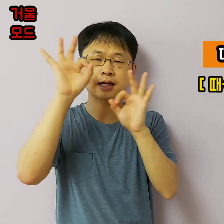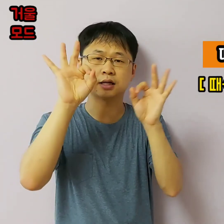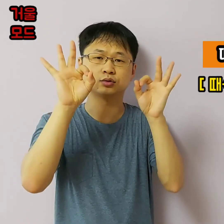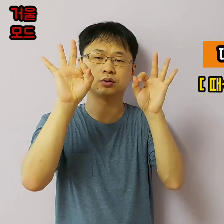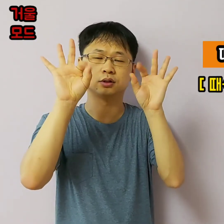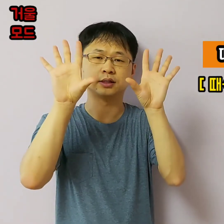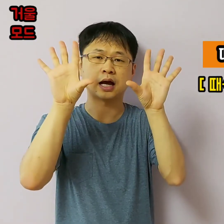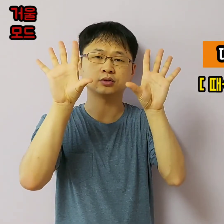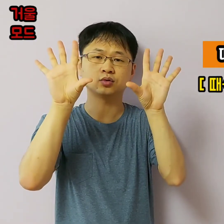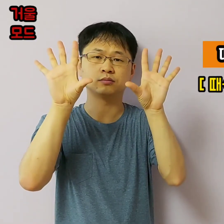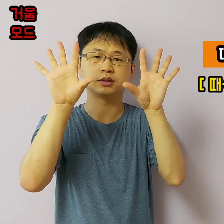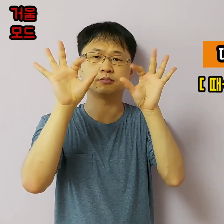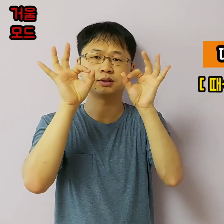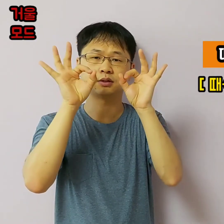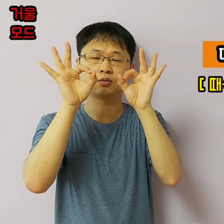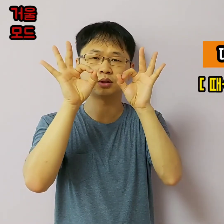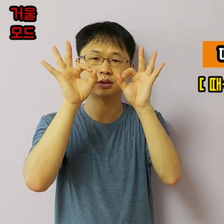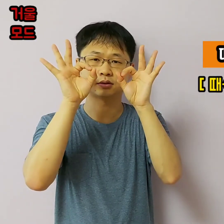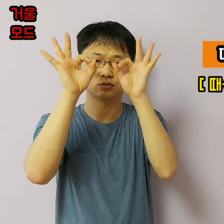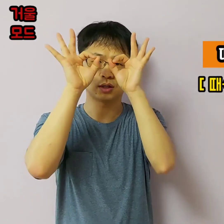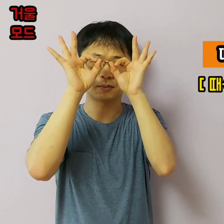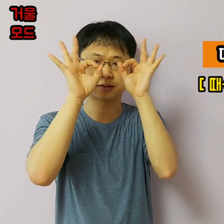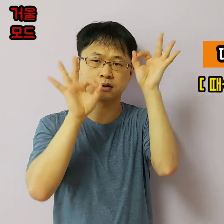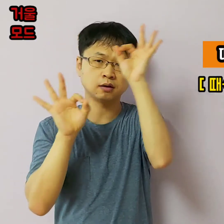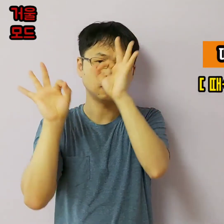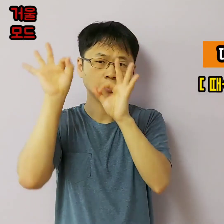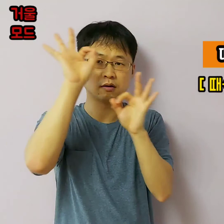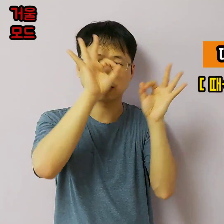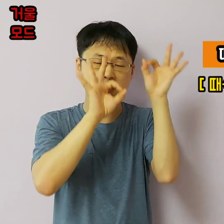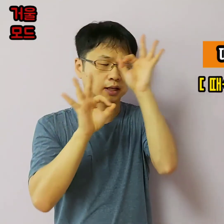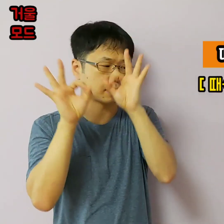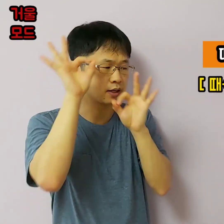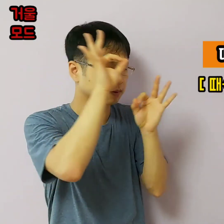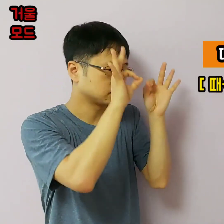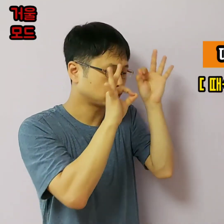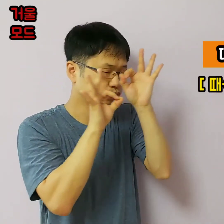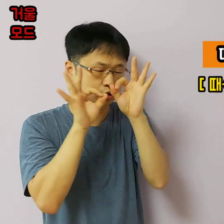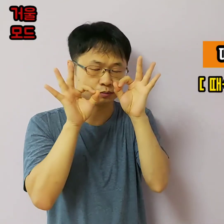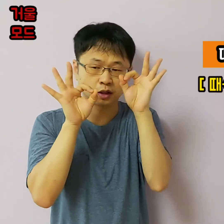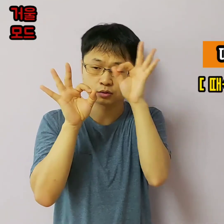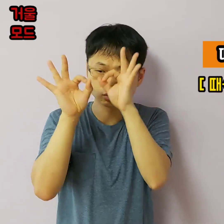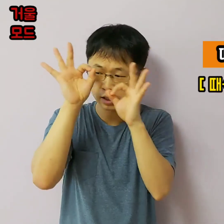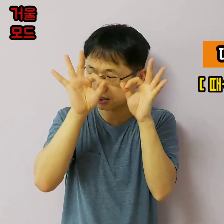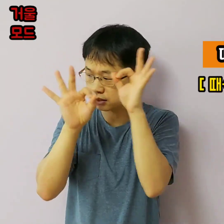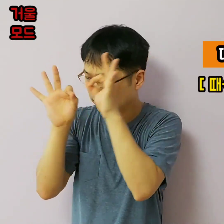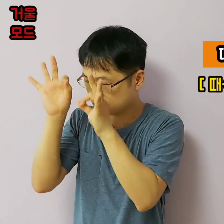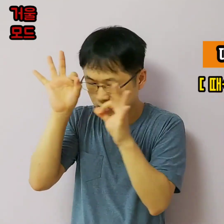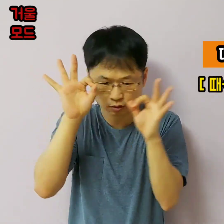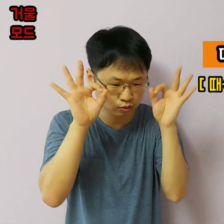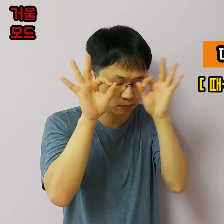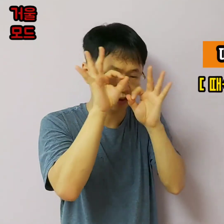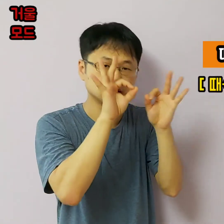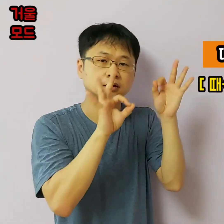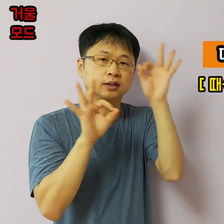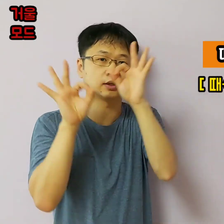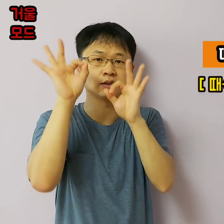찾다라는 수어는 양손 엄지검지를 고리지어서 눈앞에서 엇갈리게 뱅글뱅글 돌려주시면 눈알을 이렇게 굴리면서